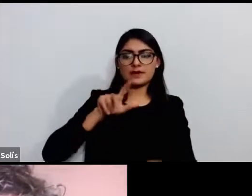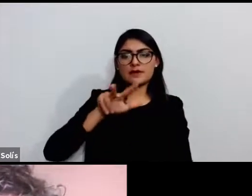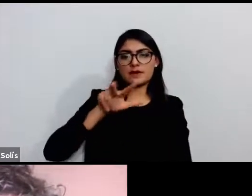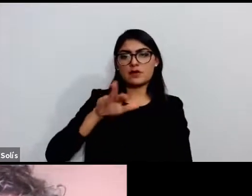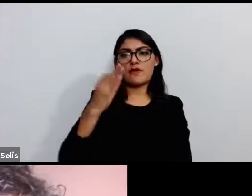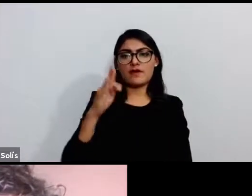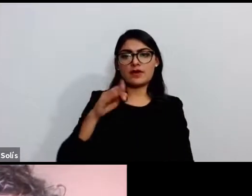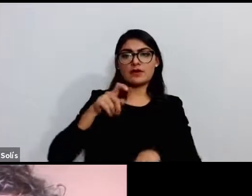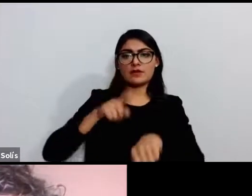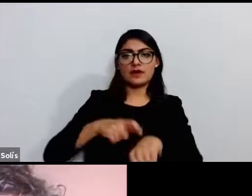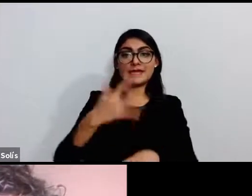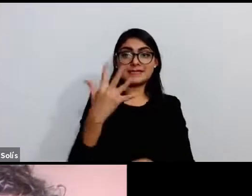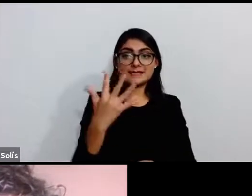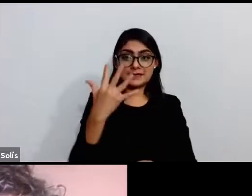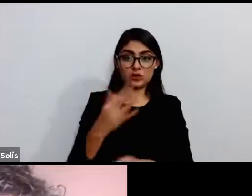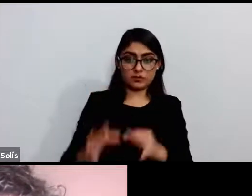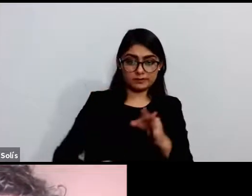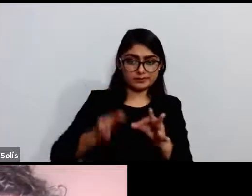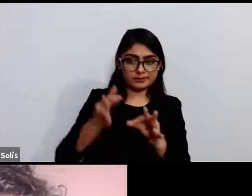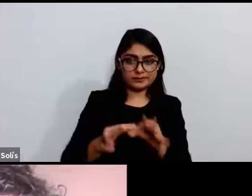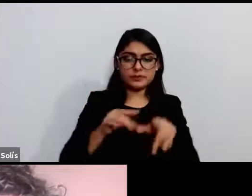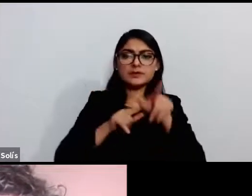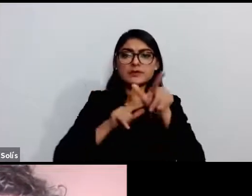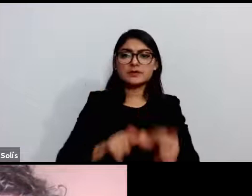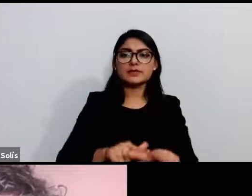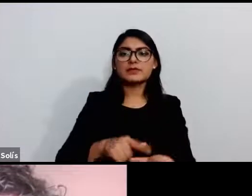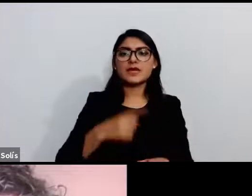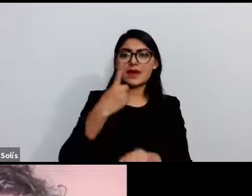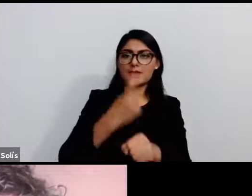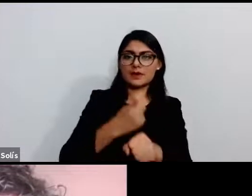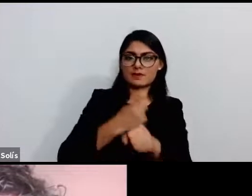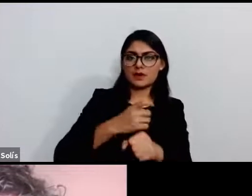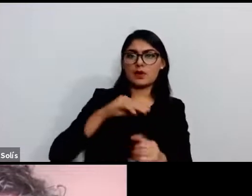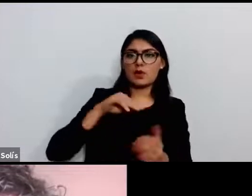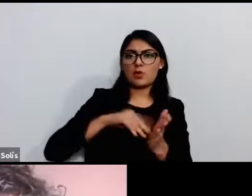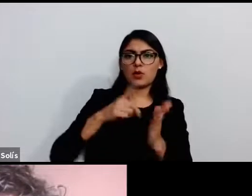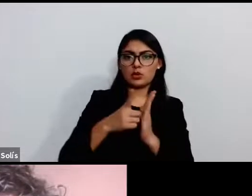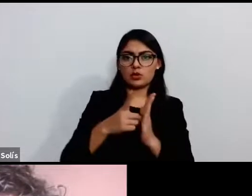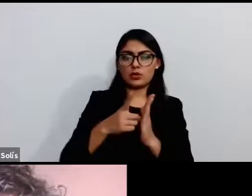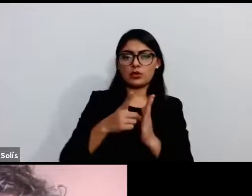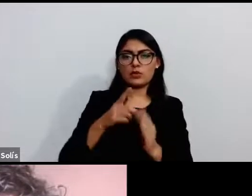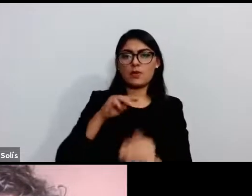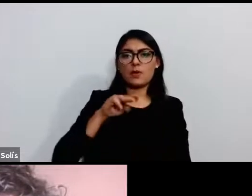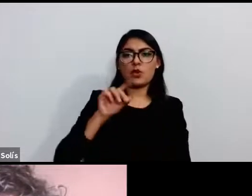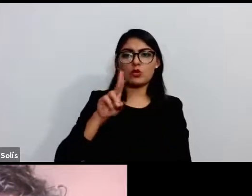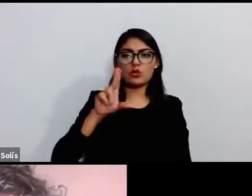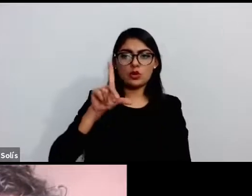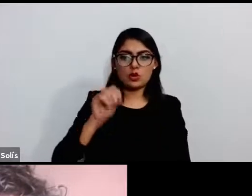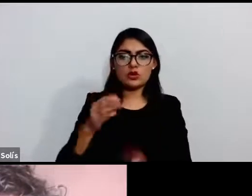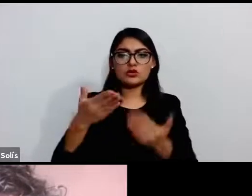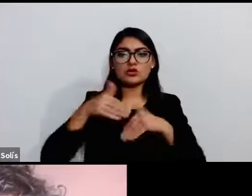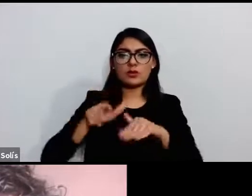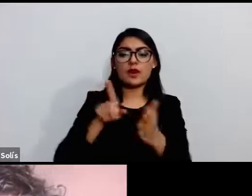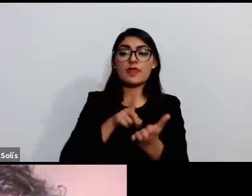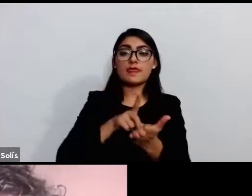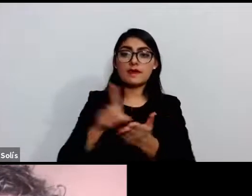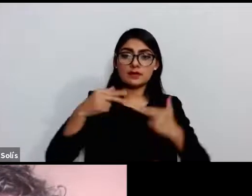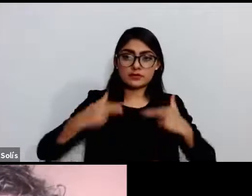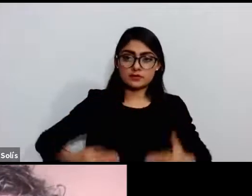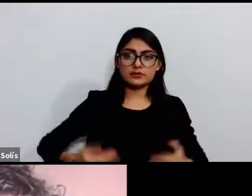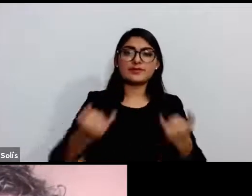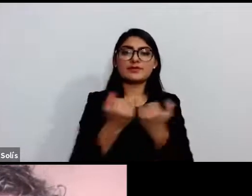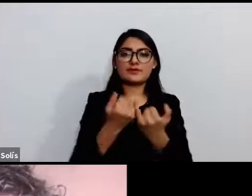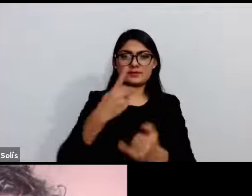horas. Continuaremos con este primer módulo de introducción a los derechos humanos que estará de igual forma a cargo del